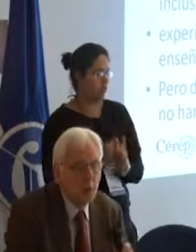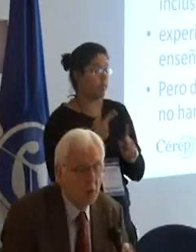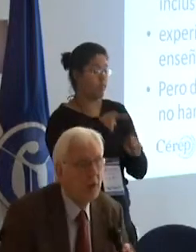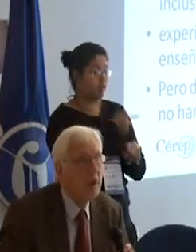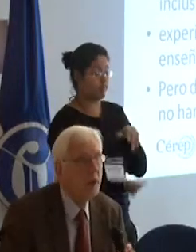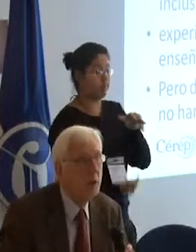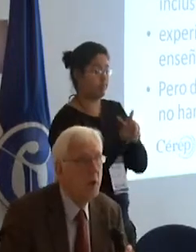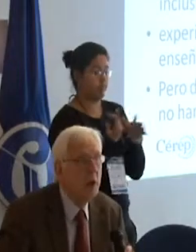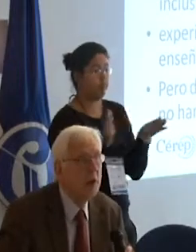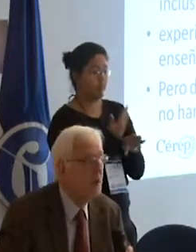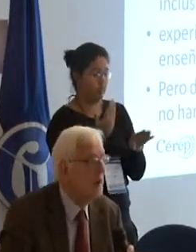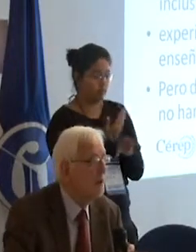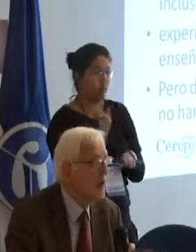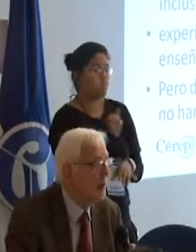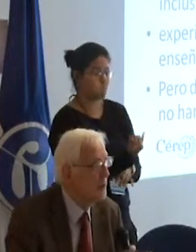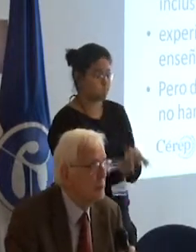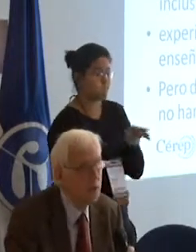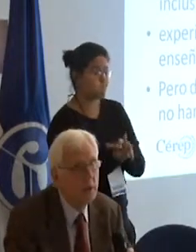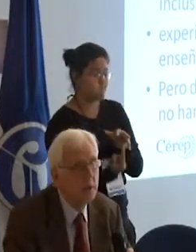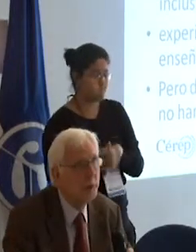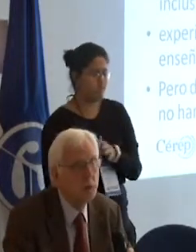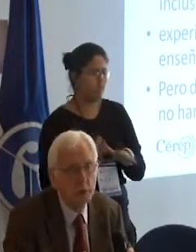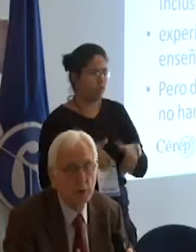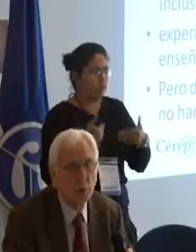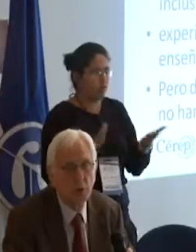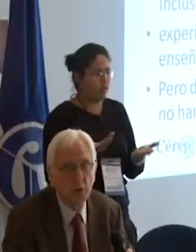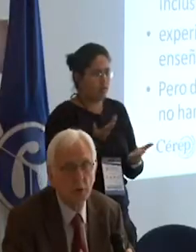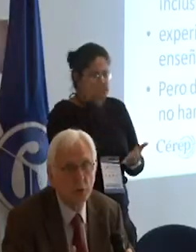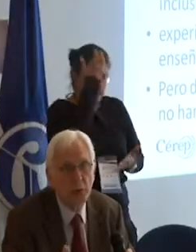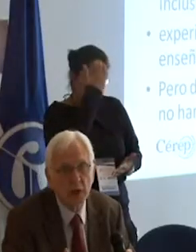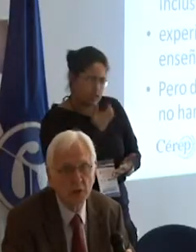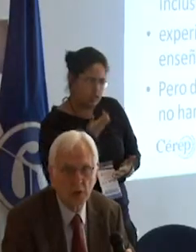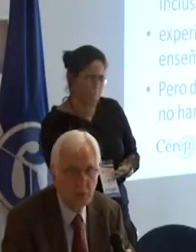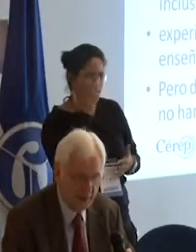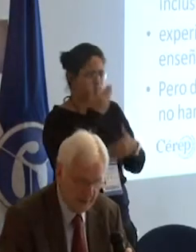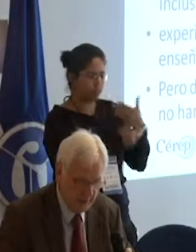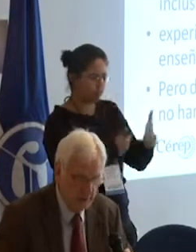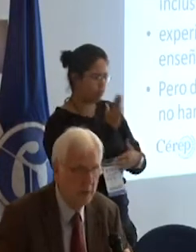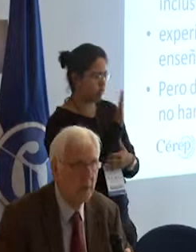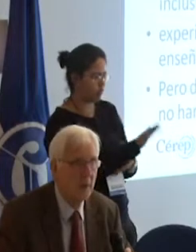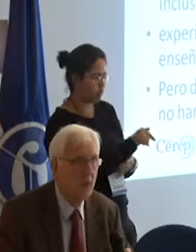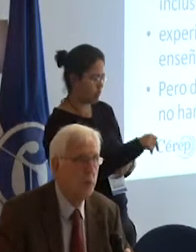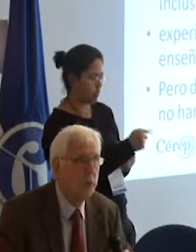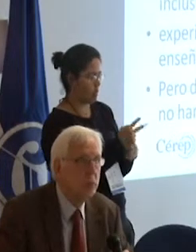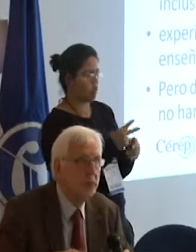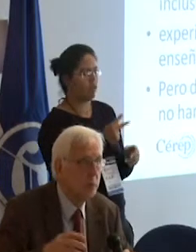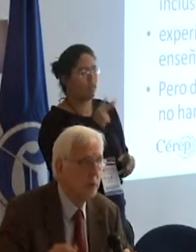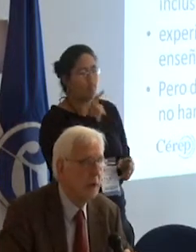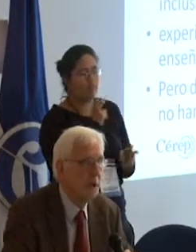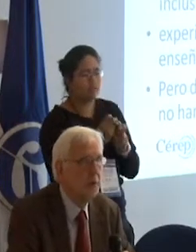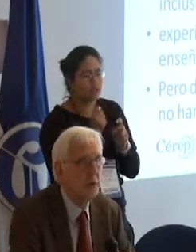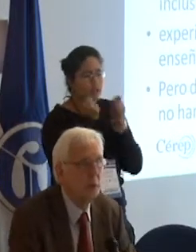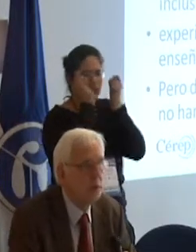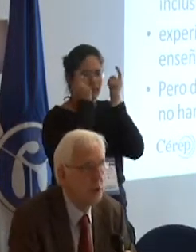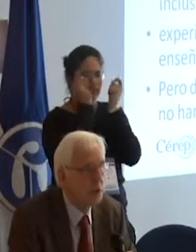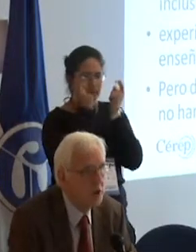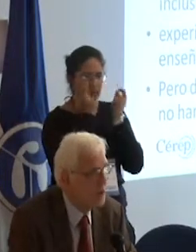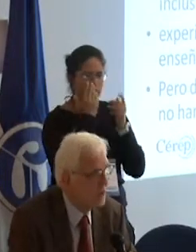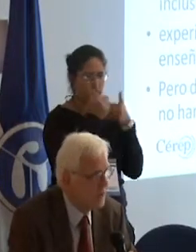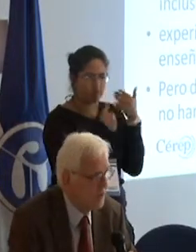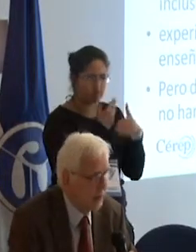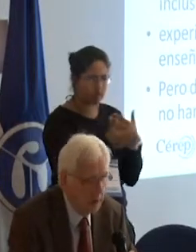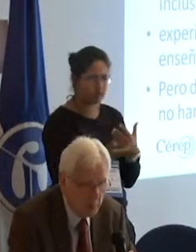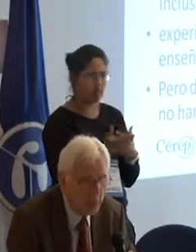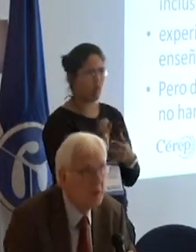aparece. ¿Cómo evaluar alumnos que tienen dificultades de comprensión, por ejemplo, que